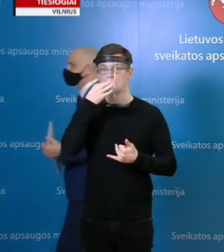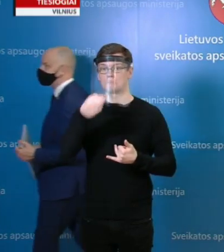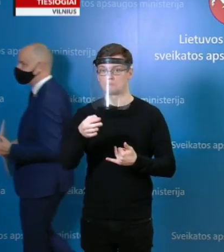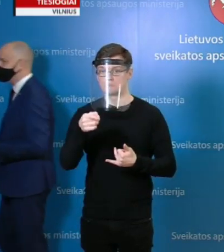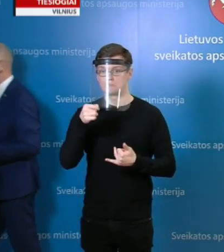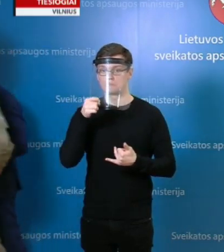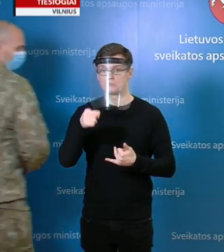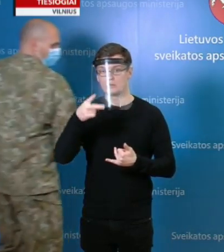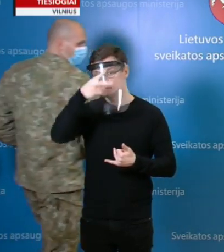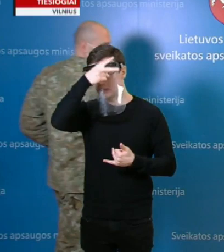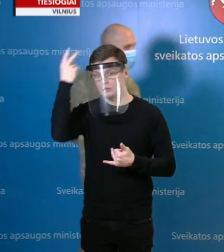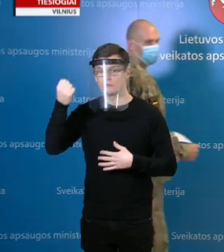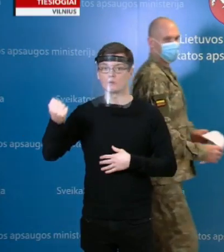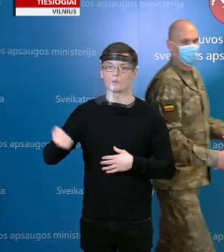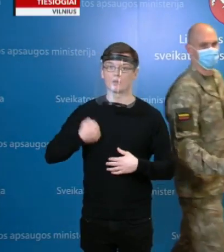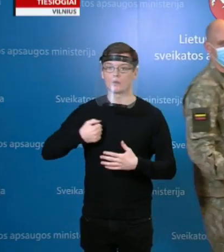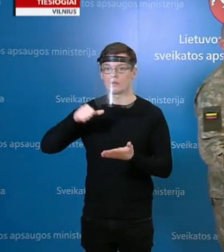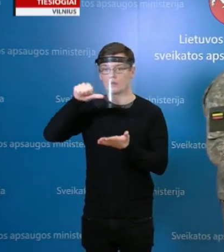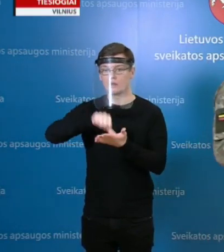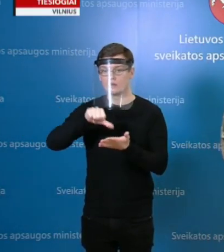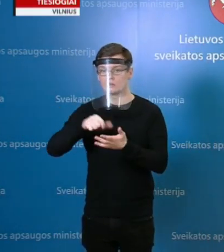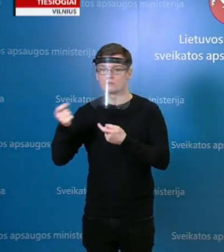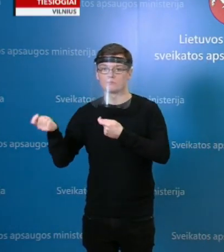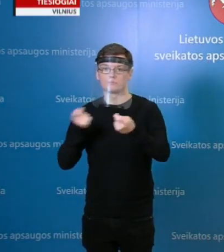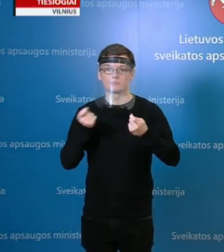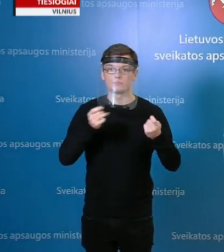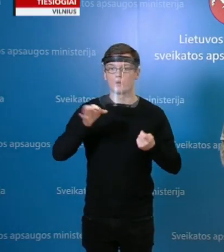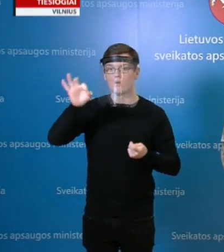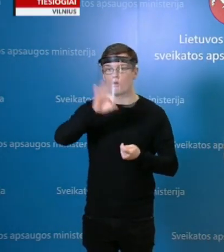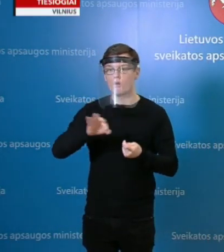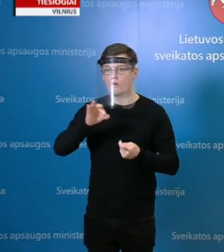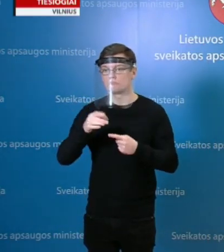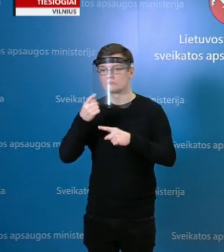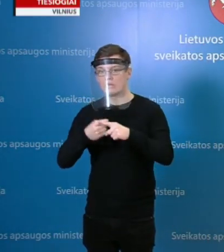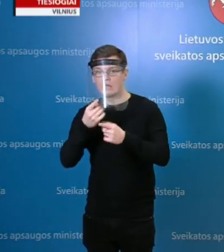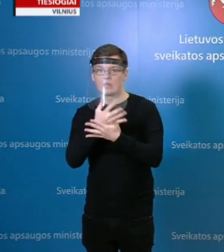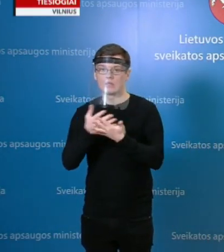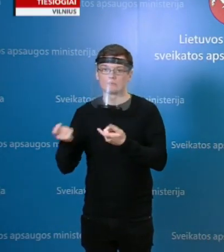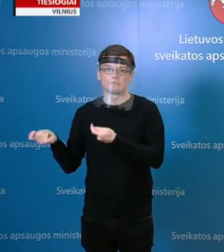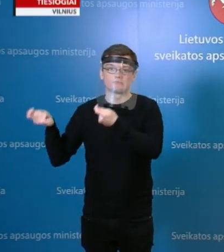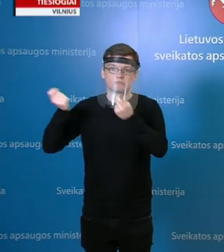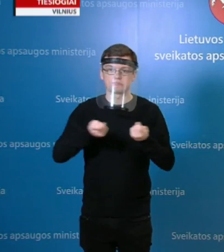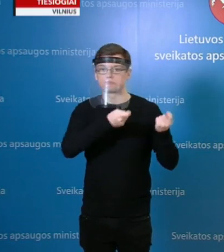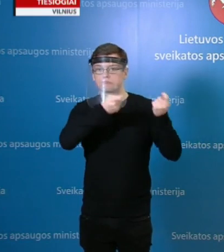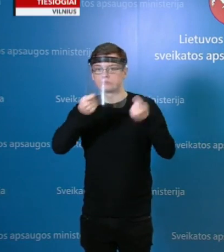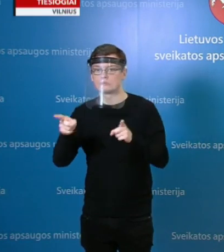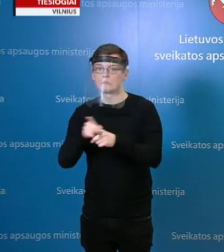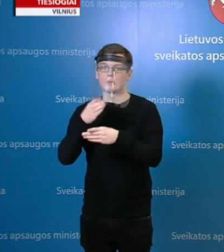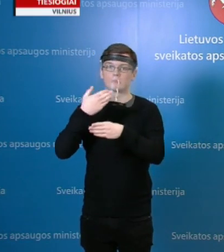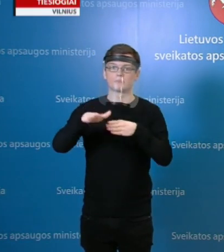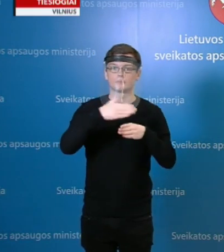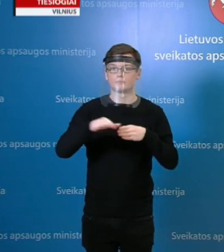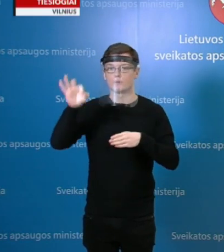atstovas SAM operacijų štabe, kuris kuruoja logistikos klausimus ir koordinuoja, kaip yra paskirstomos asmens